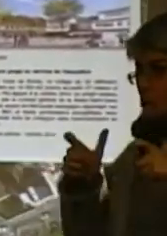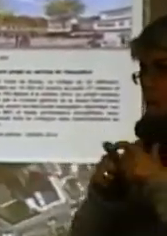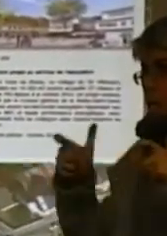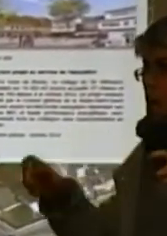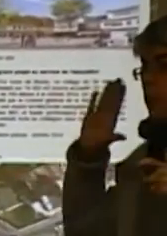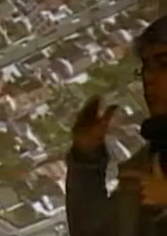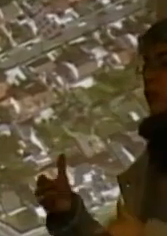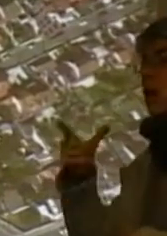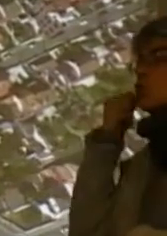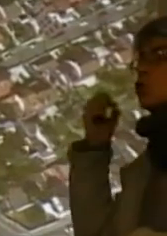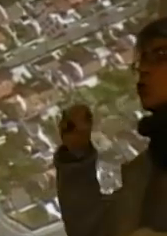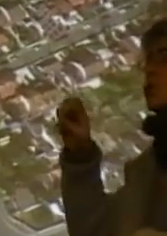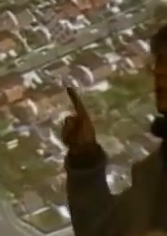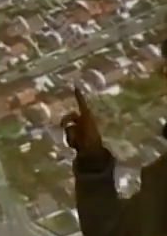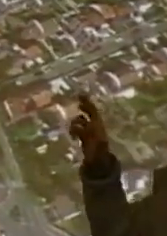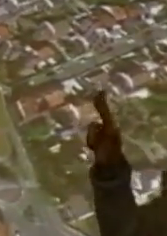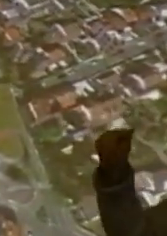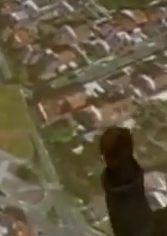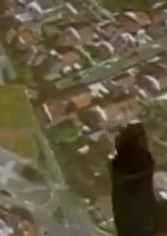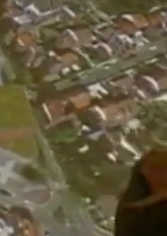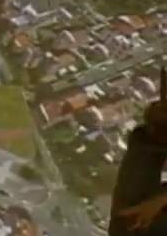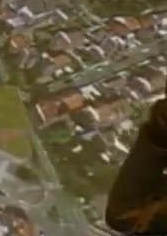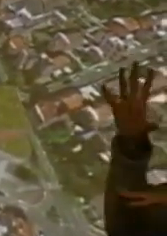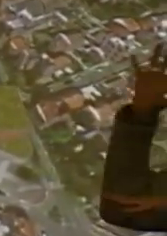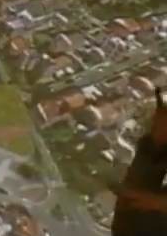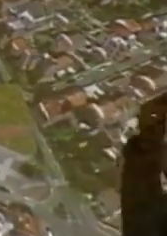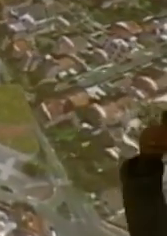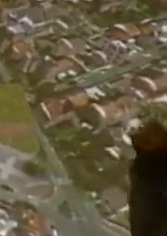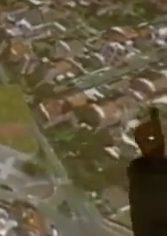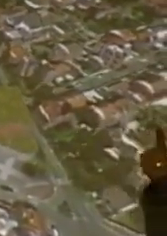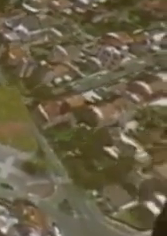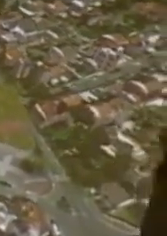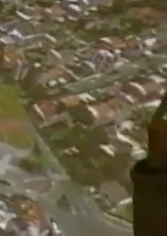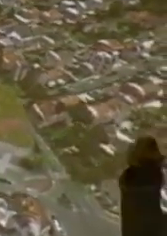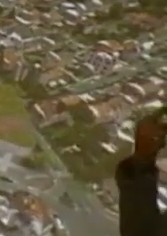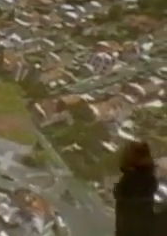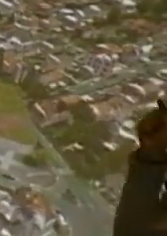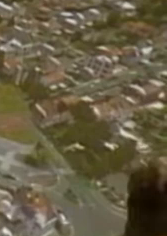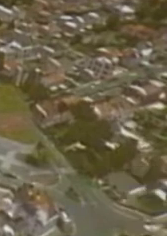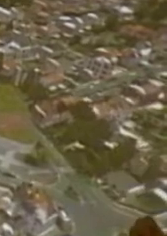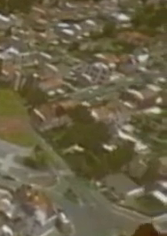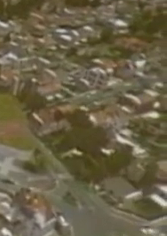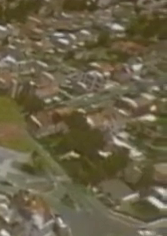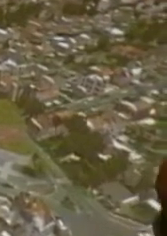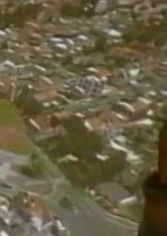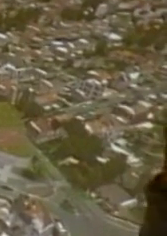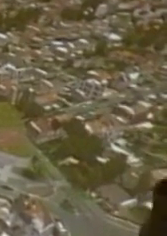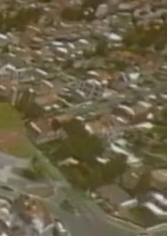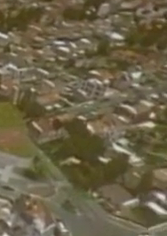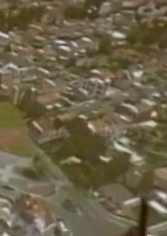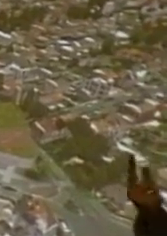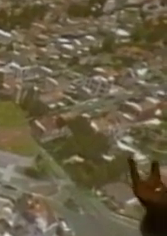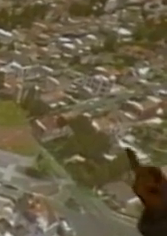M. Segura, à l'époque, en tant que conseiller général, il y a fort longtemps, en 2001, avait réclamé l'inscription de ce budget pour le 7e